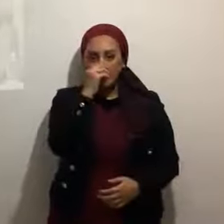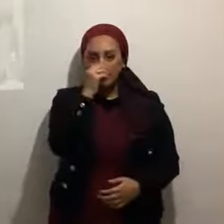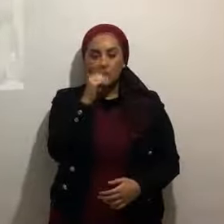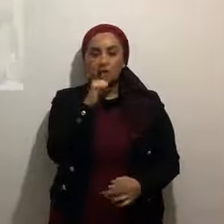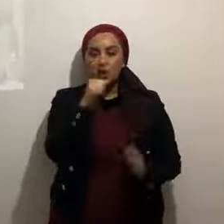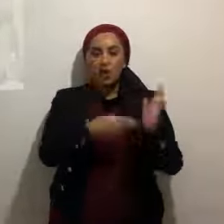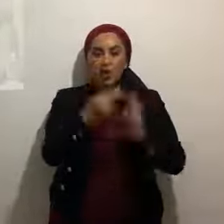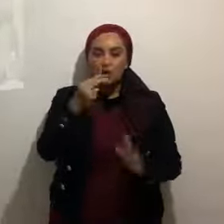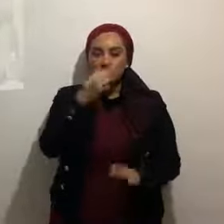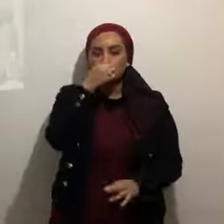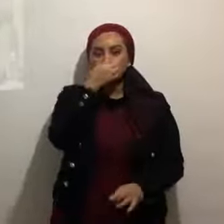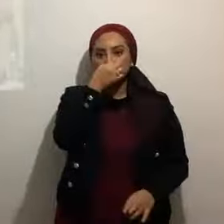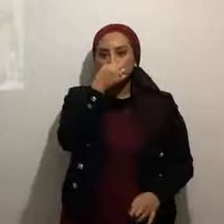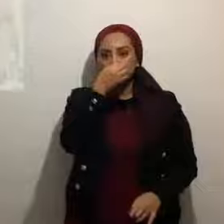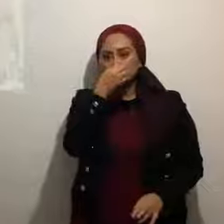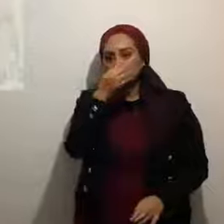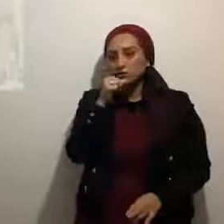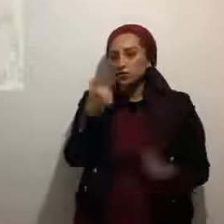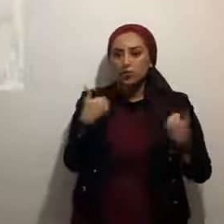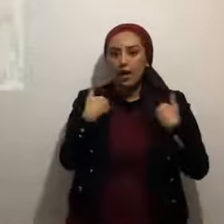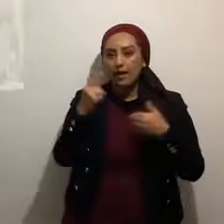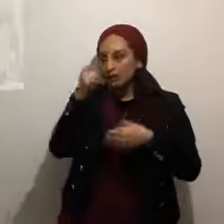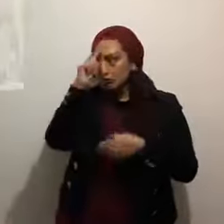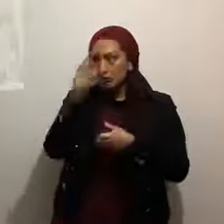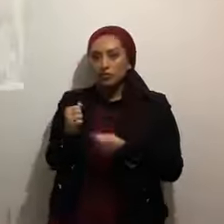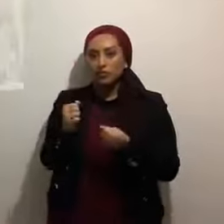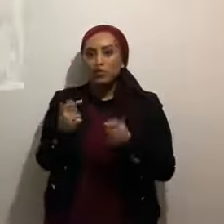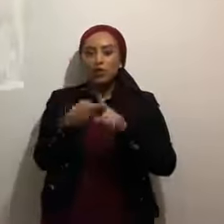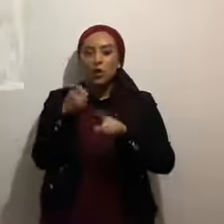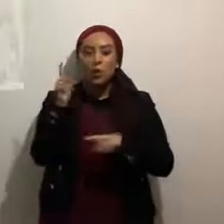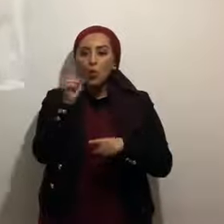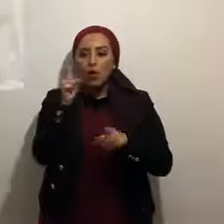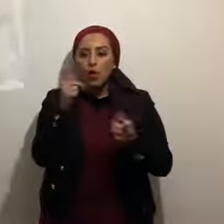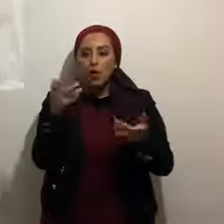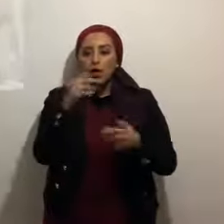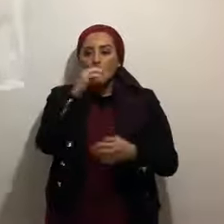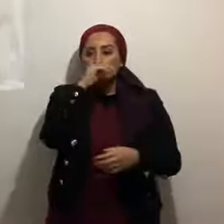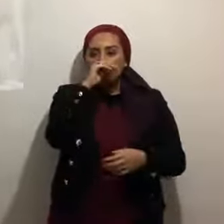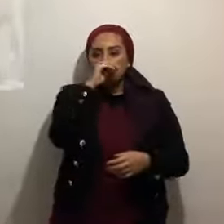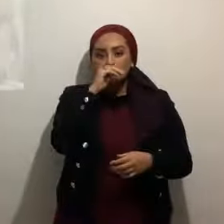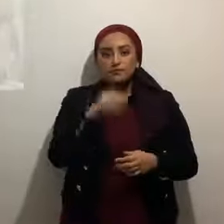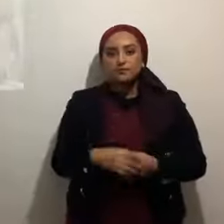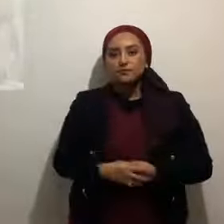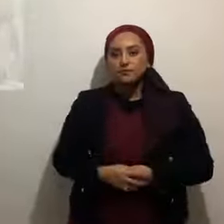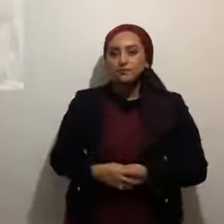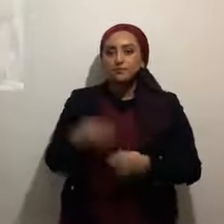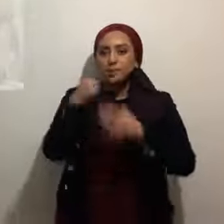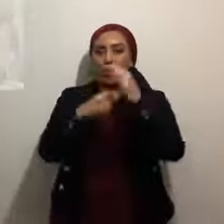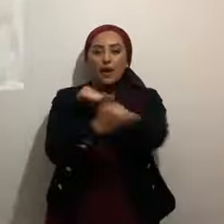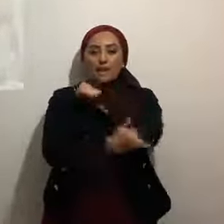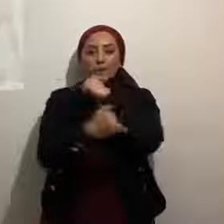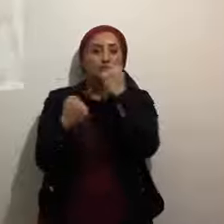decisivo, no tendría convicción de qué ejército, en qué ejército está, por qué ejército o país pelea,